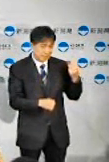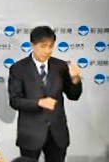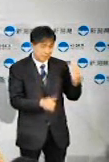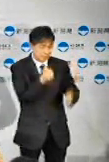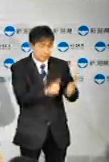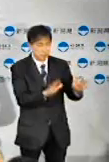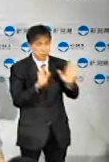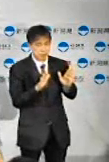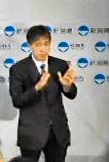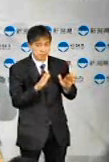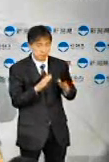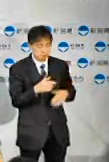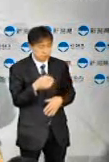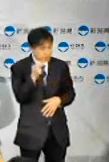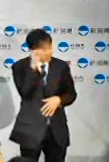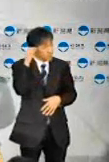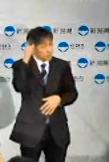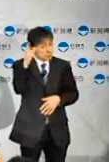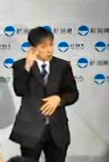ですが、